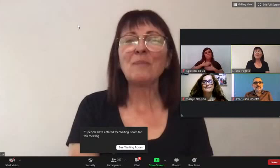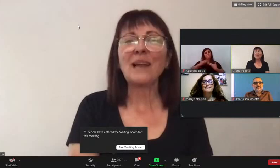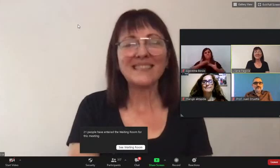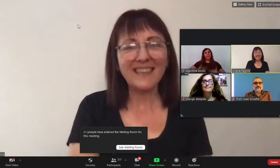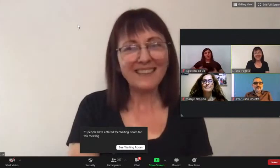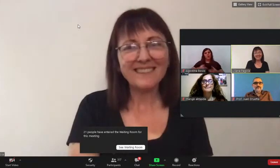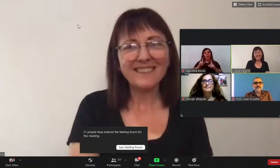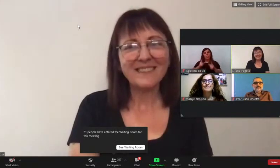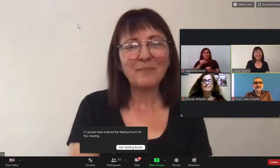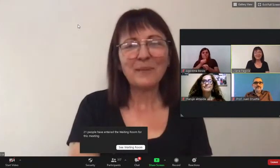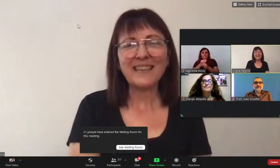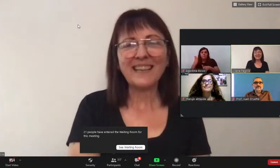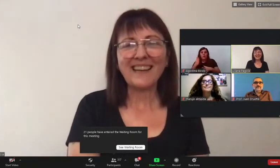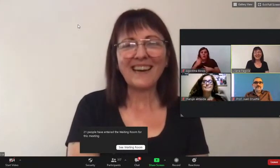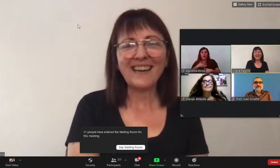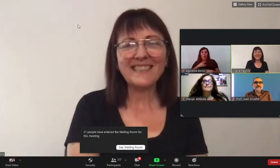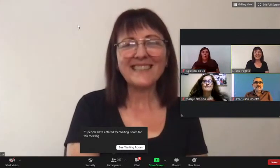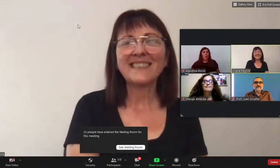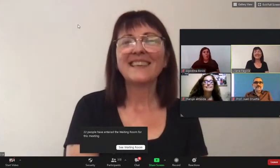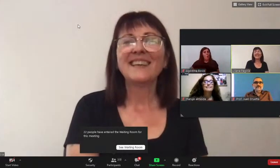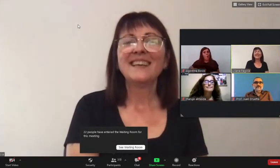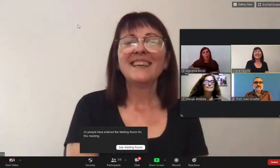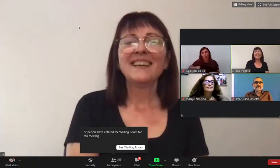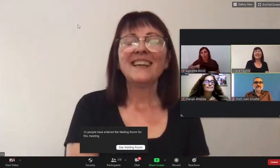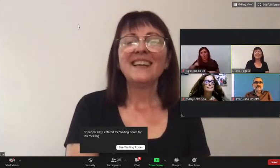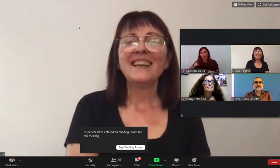es un placer presentarles.